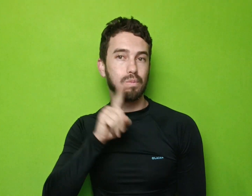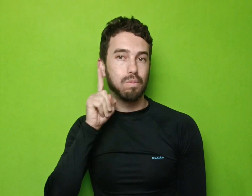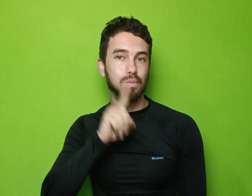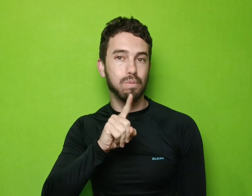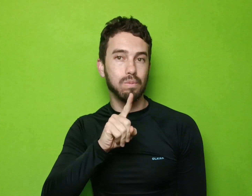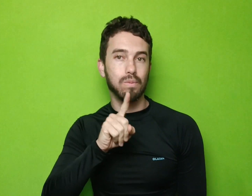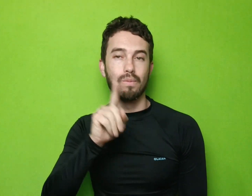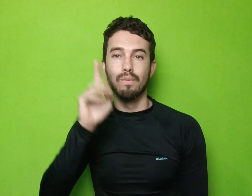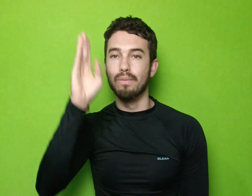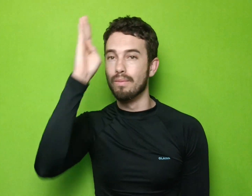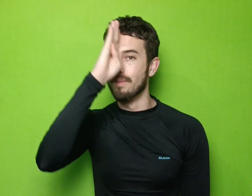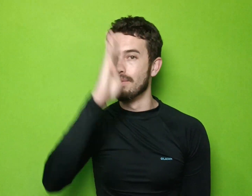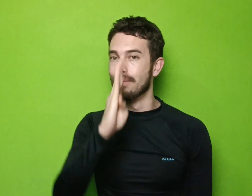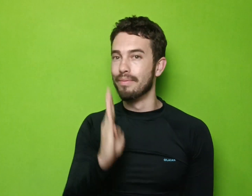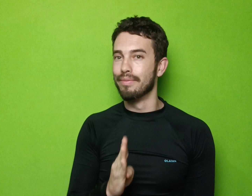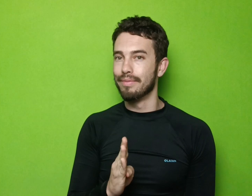Américo Brasiliense.